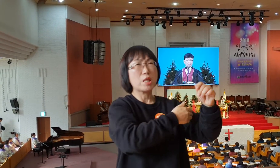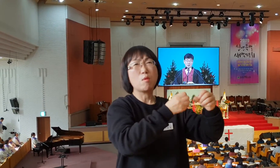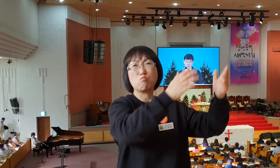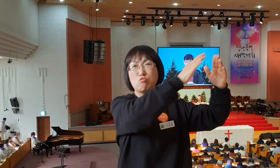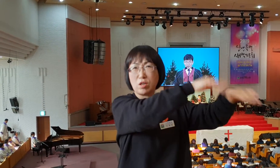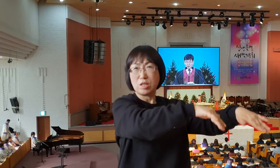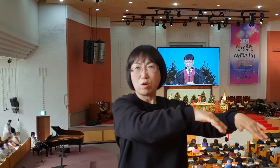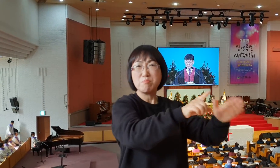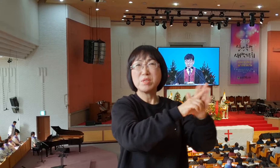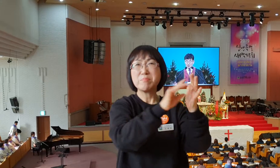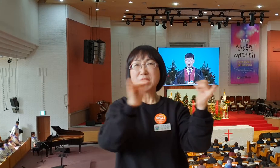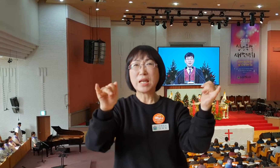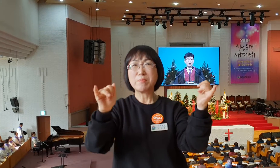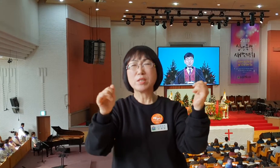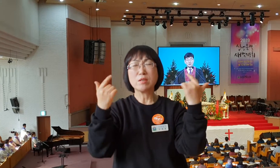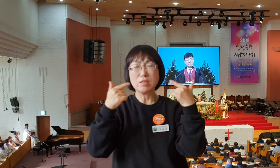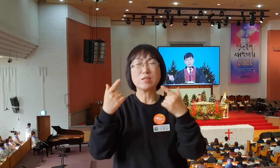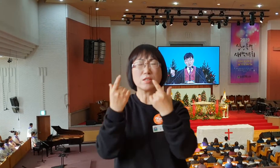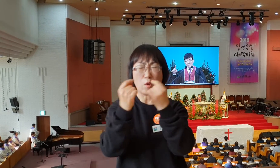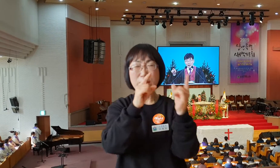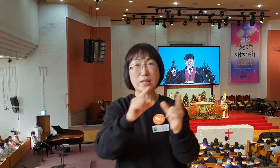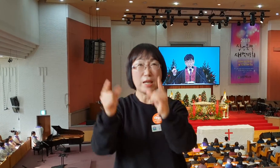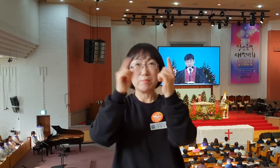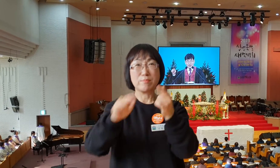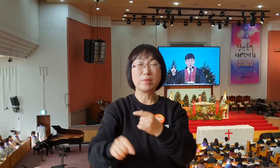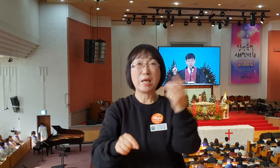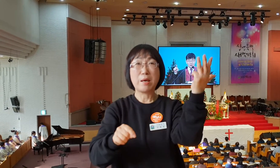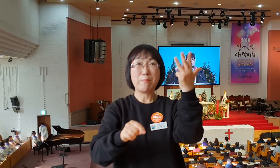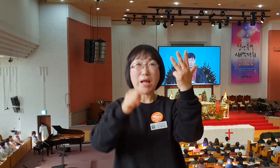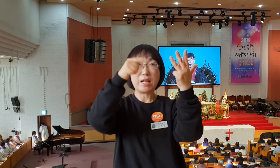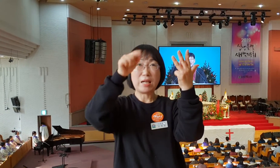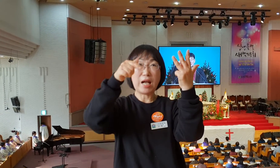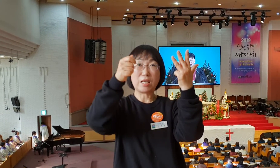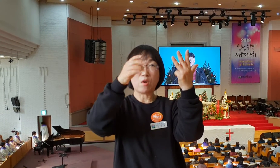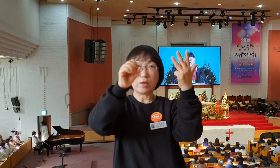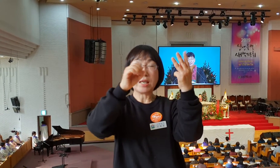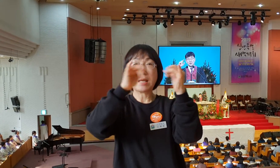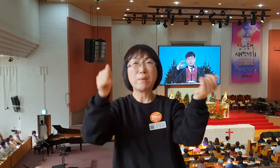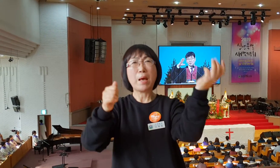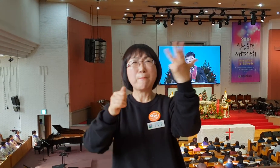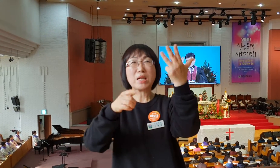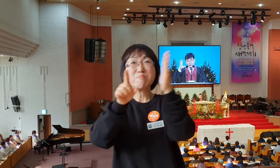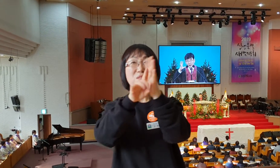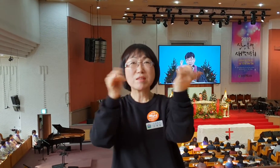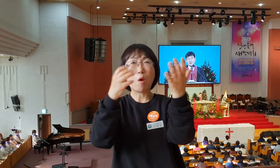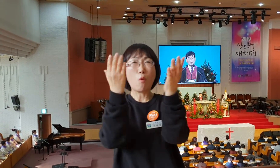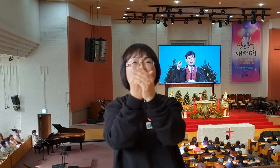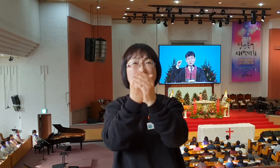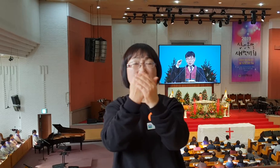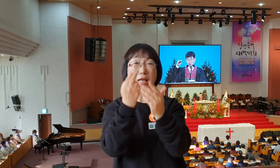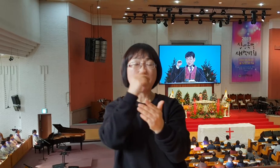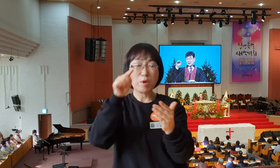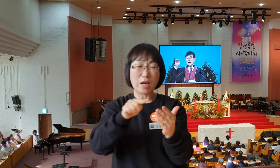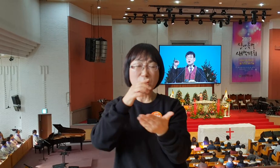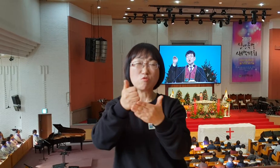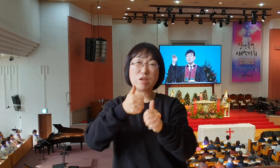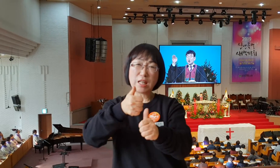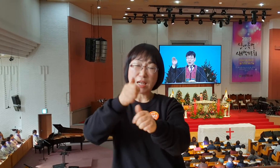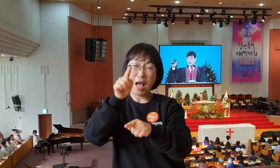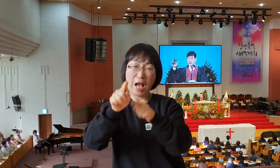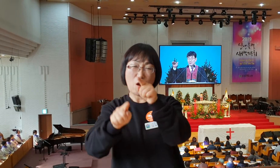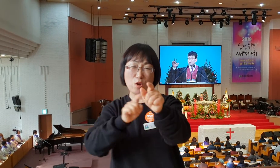믿음의 사람들은 늘 그렇게 살았습니다 팔각형의 사람들, 팔을 믿는 사람들 완전하신 생명 가운데 줄을 따라